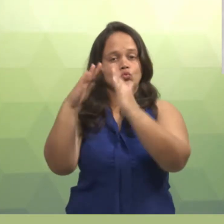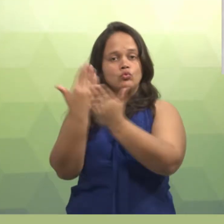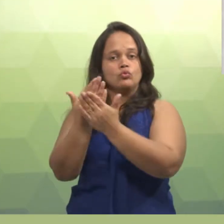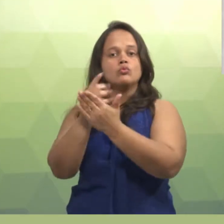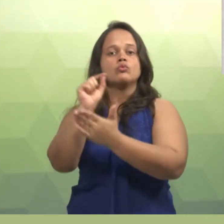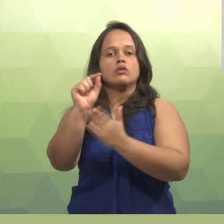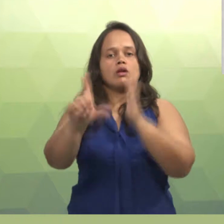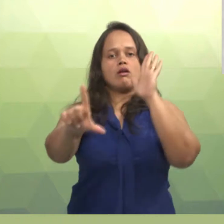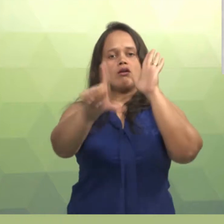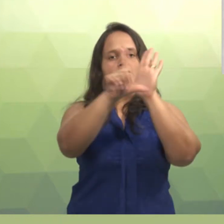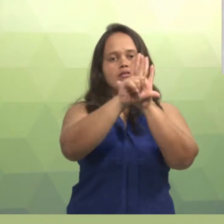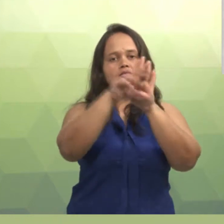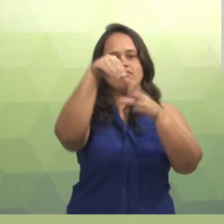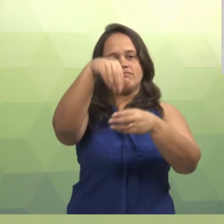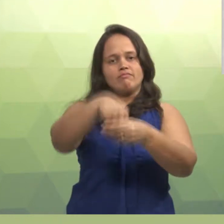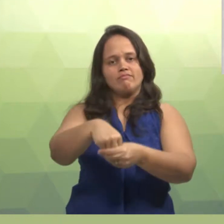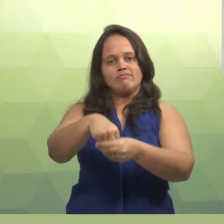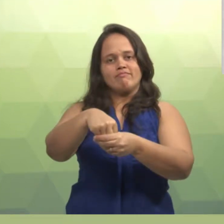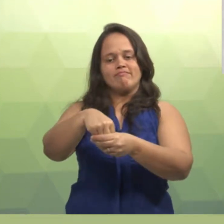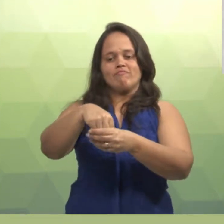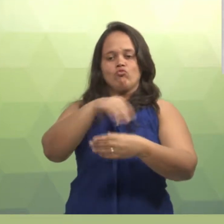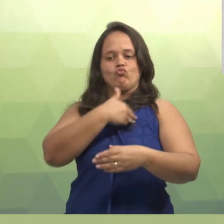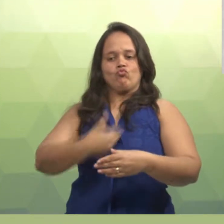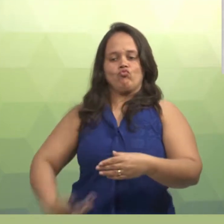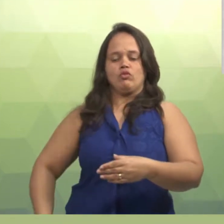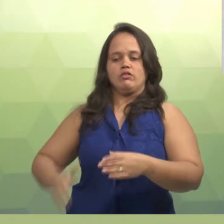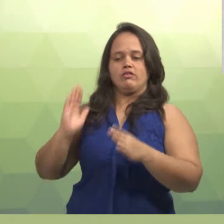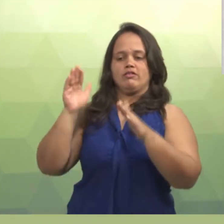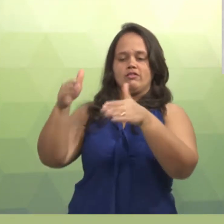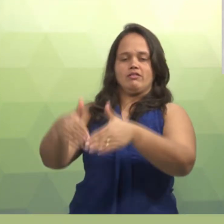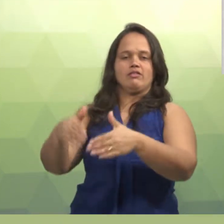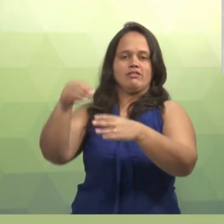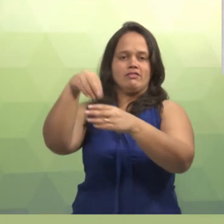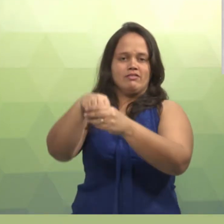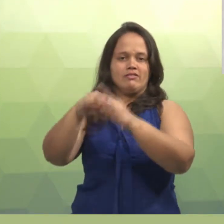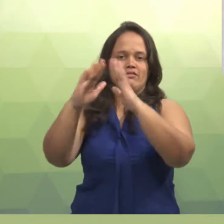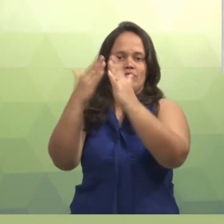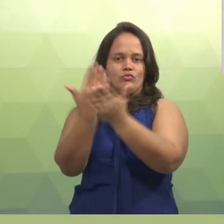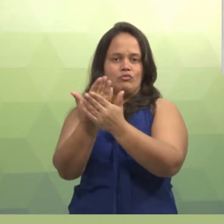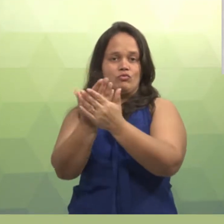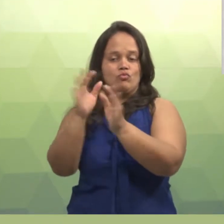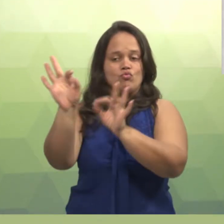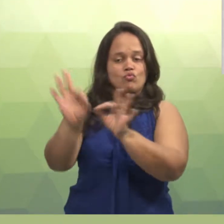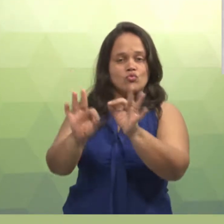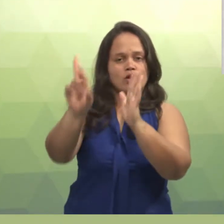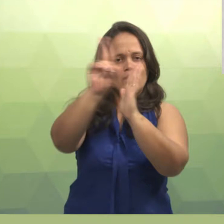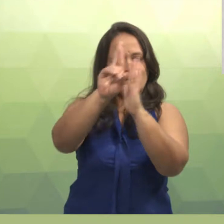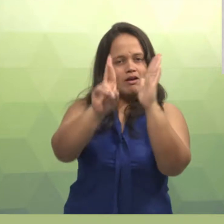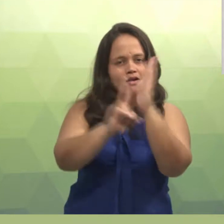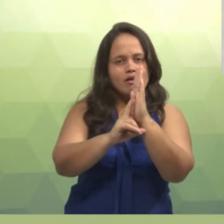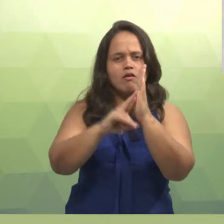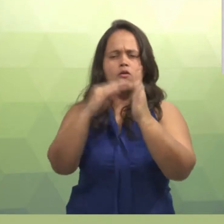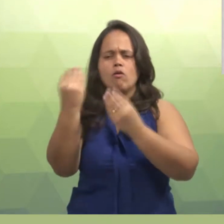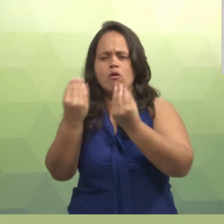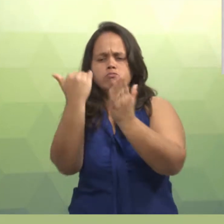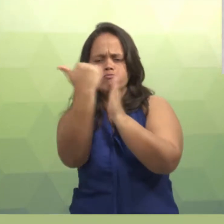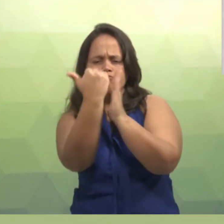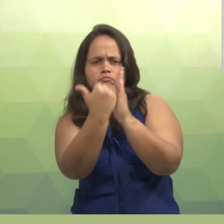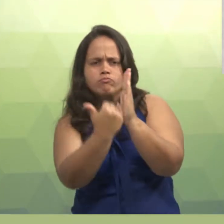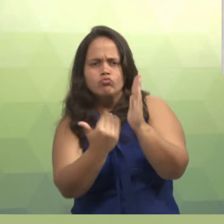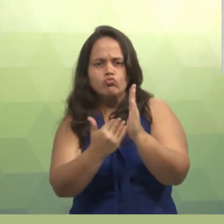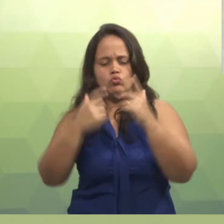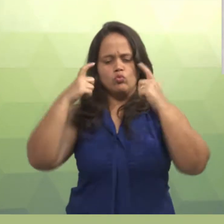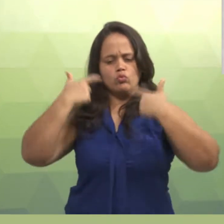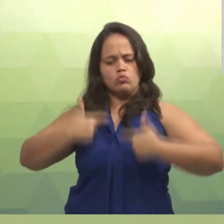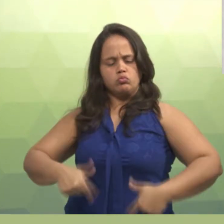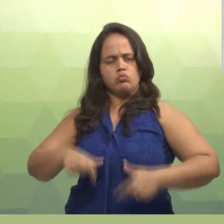a direção, a governança da escola, ou seja, um conjunto de regras que definem normas de conduta, estabelecendo